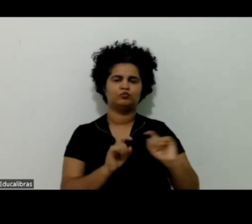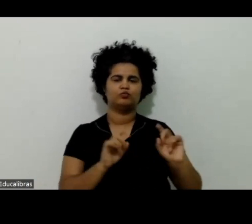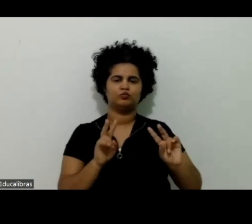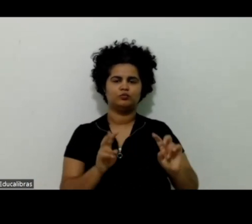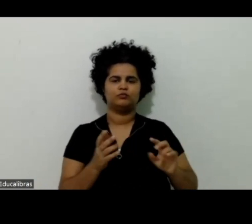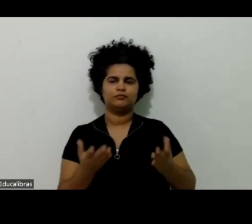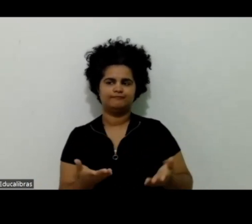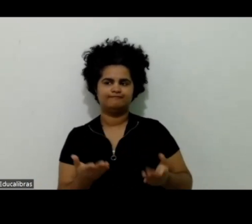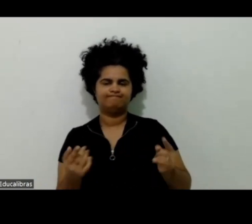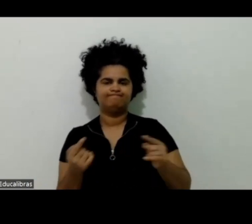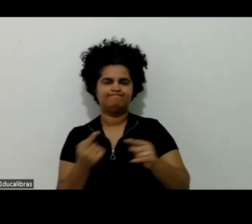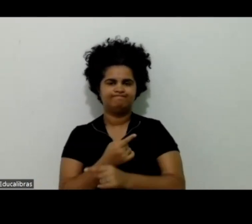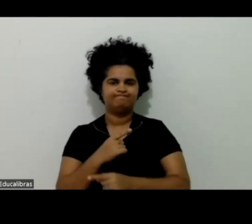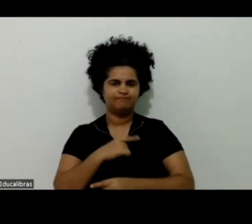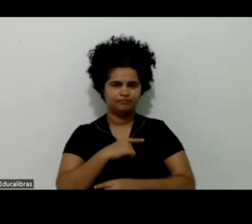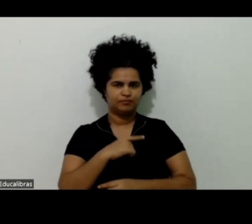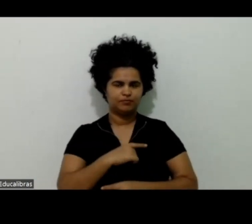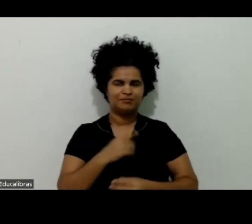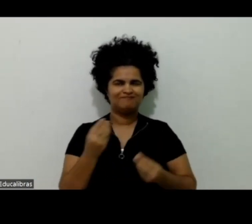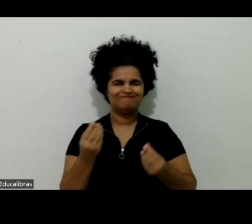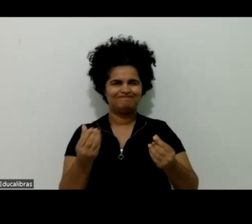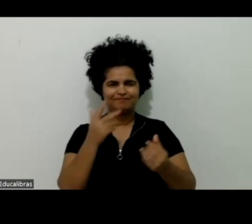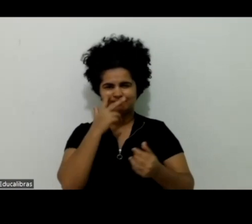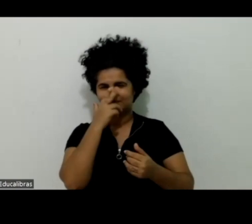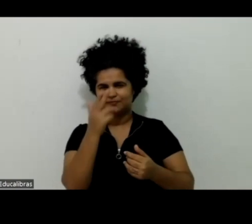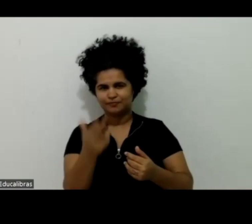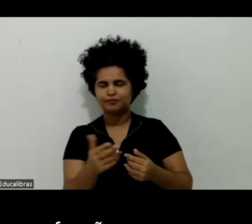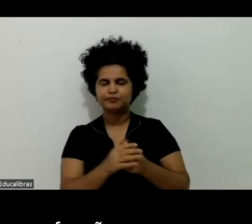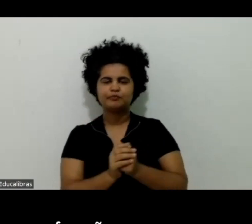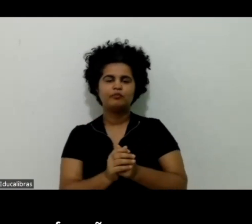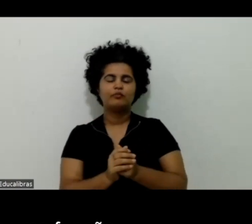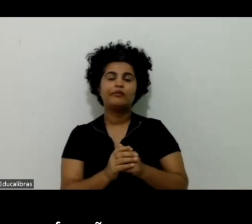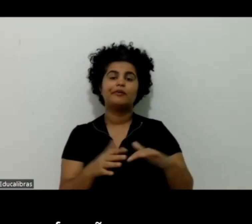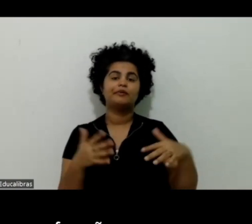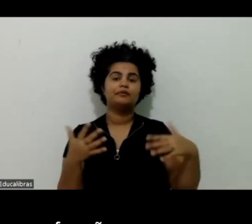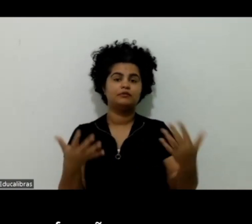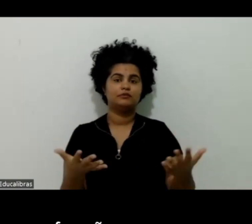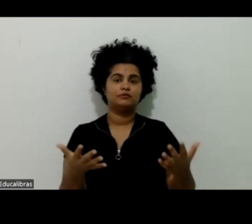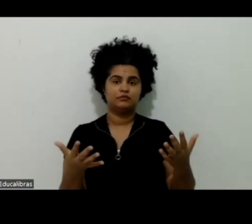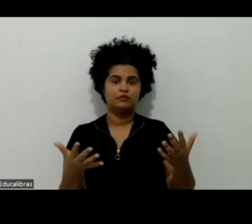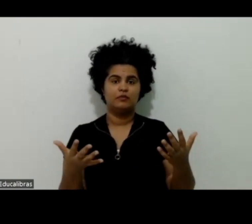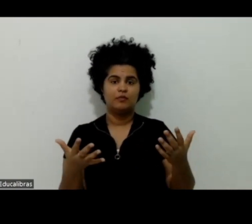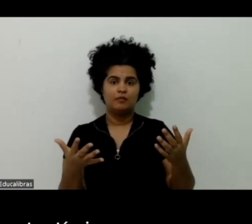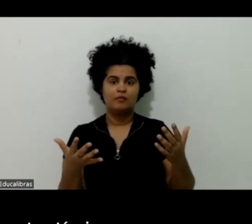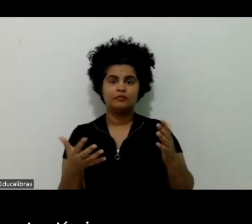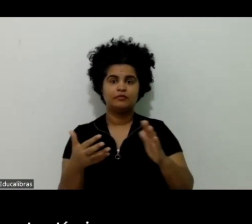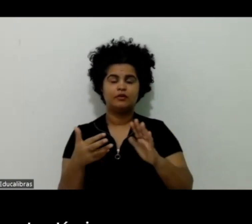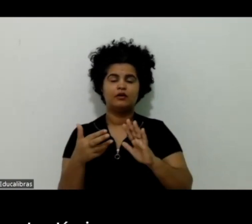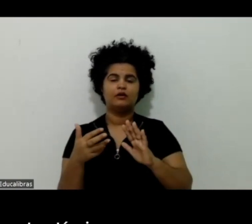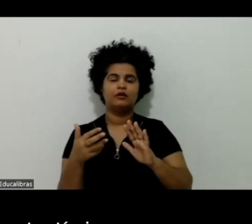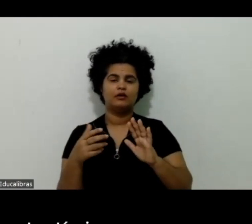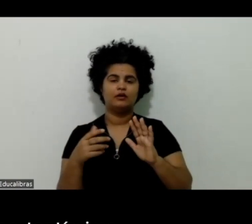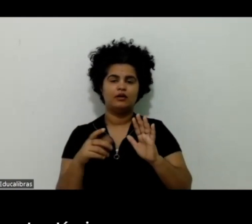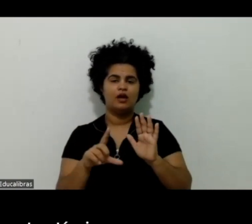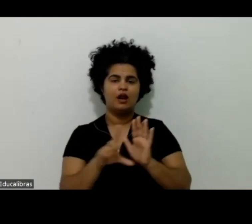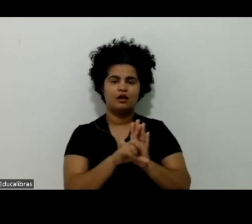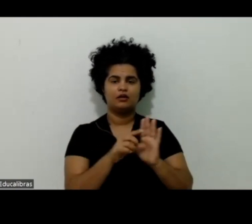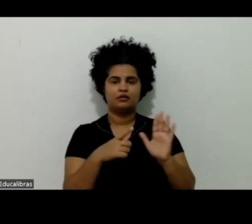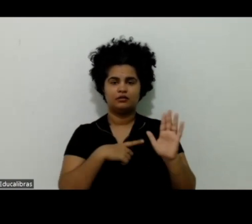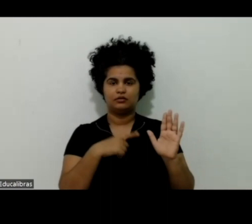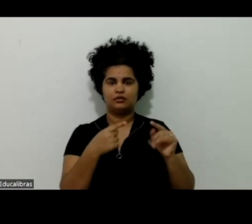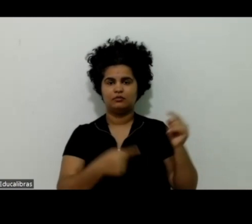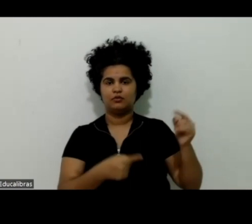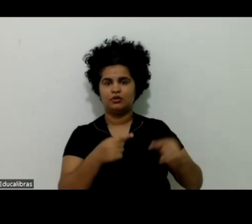contradição. Porque, assim, obviamente, né, como eu disse, essa resolução cumpre uma função política, estratégica